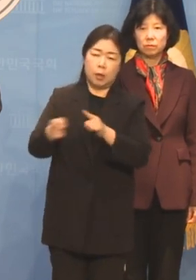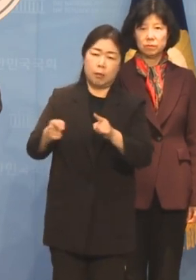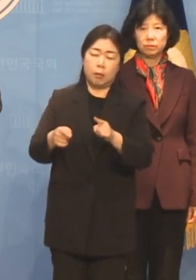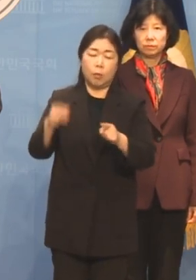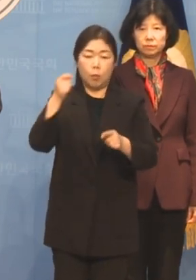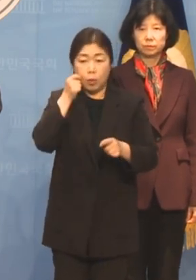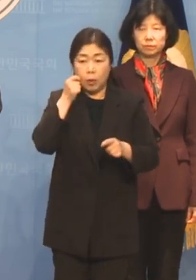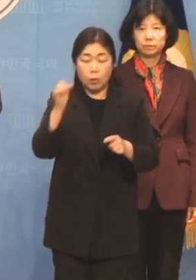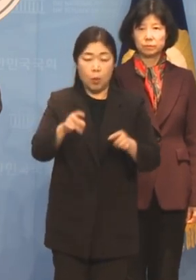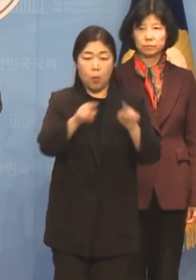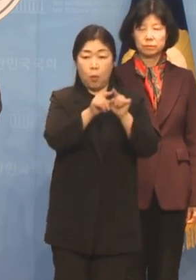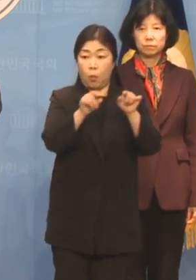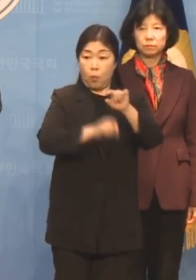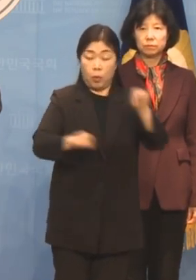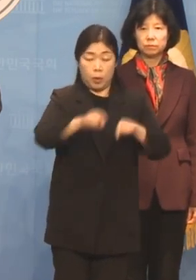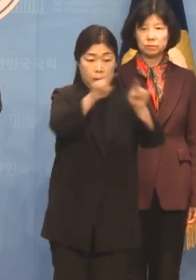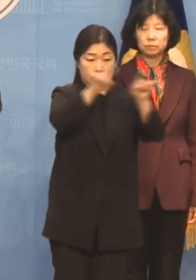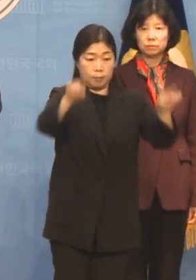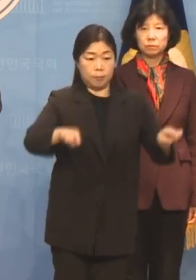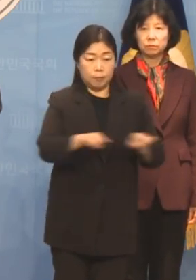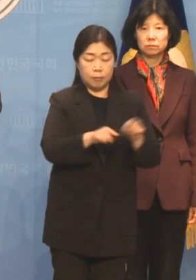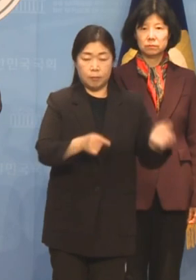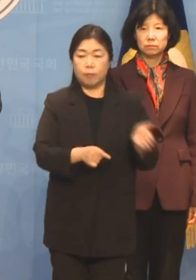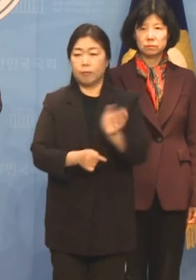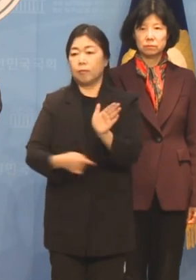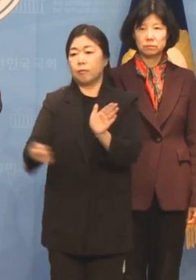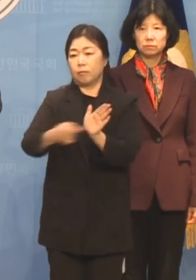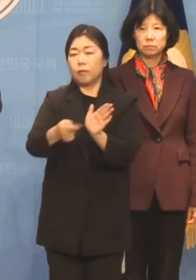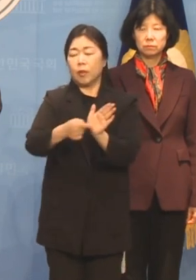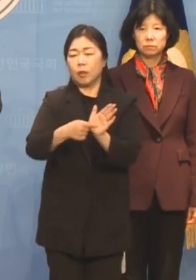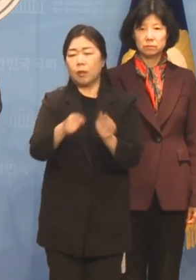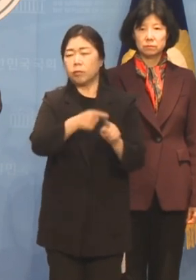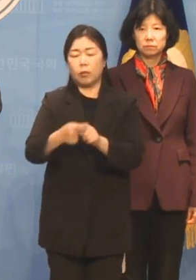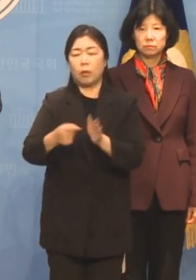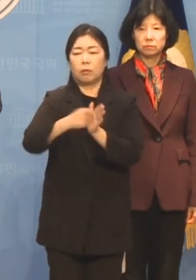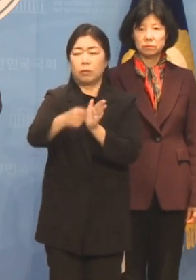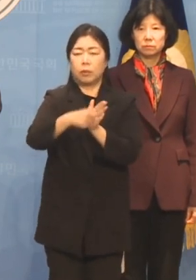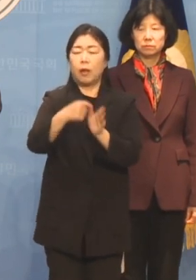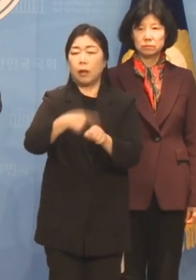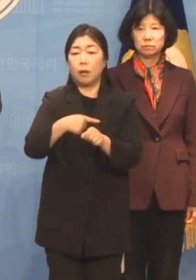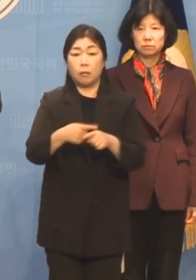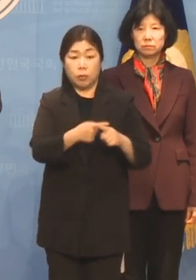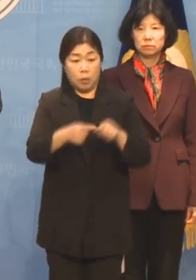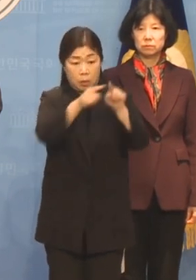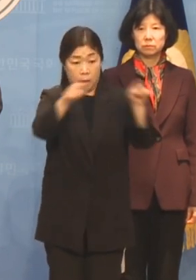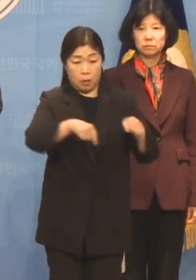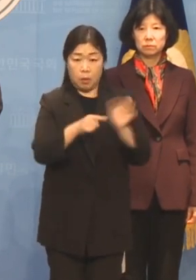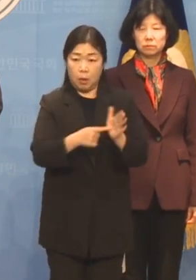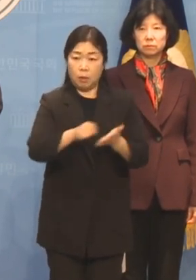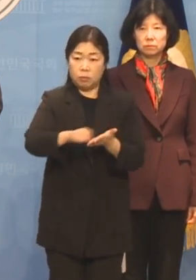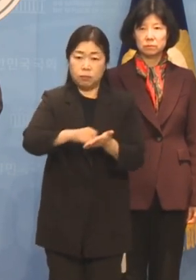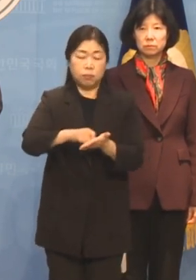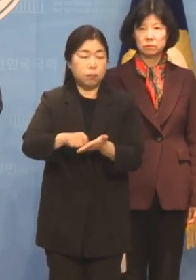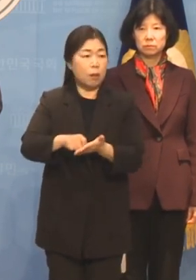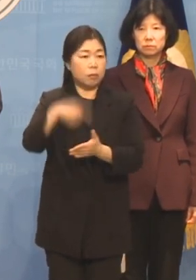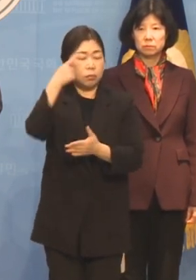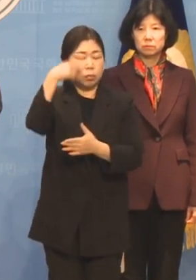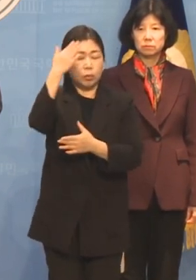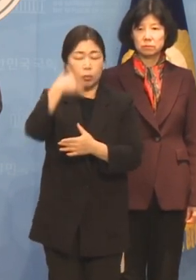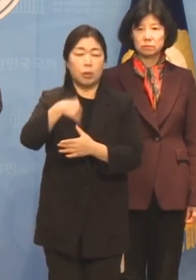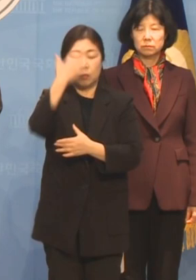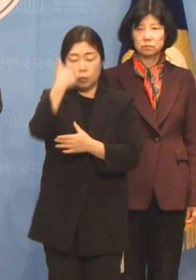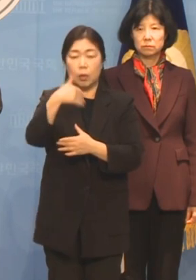설문지나 태블릿 PC를 활용한 자기 기입 방식으로 소비자 특성을 파악하고 있었습니다. 은행이